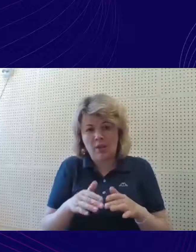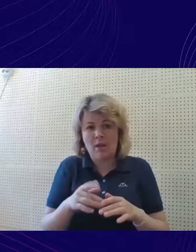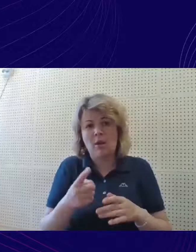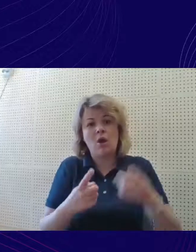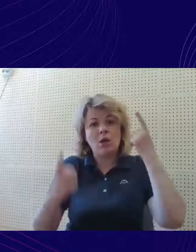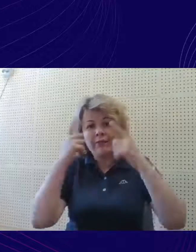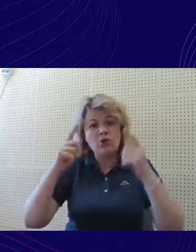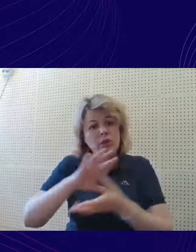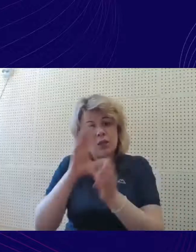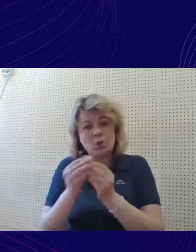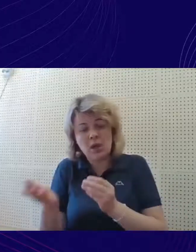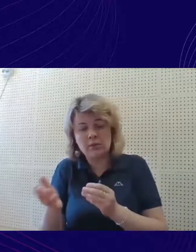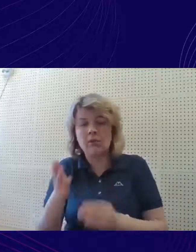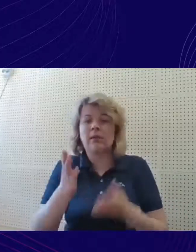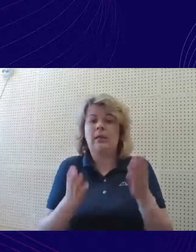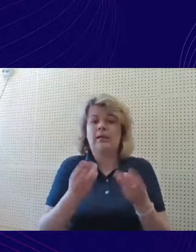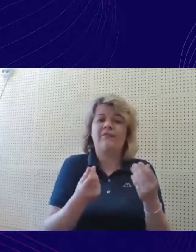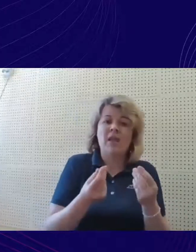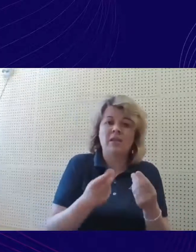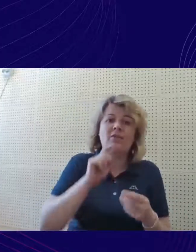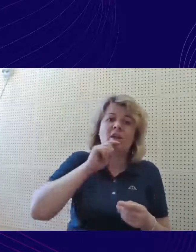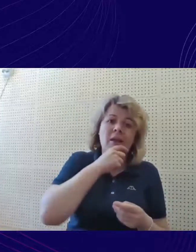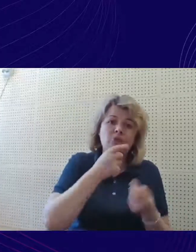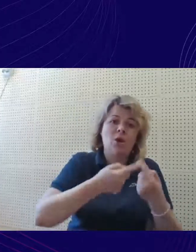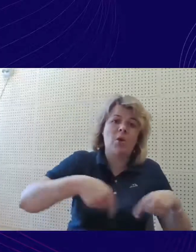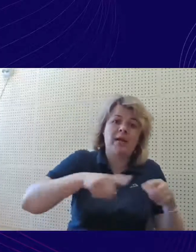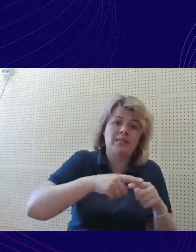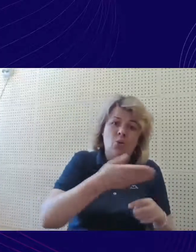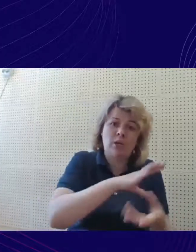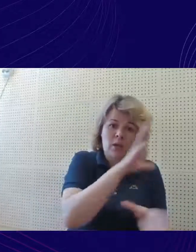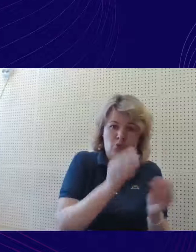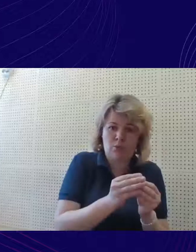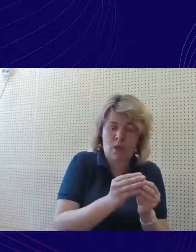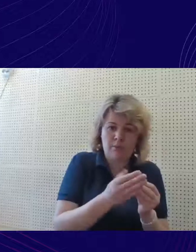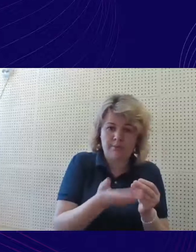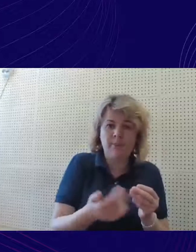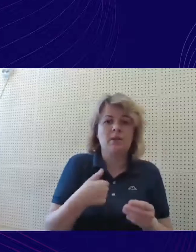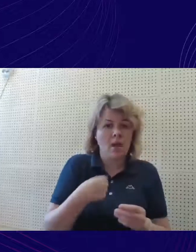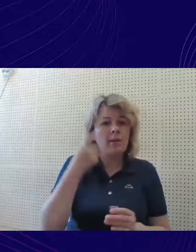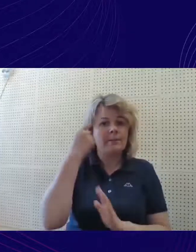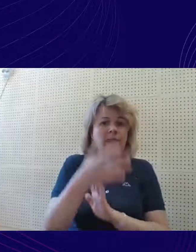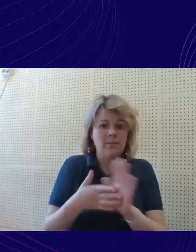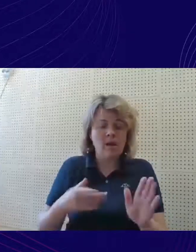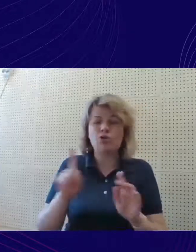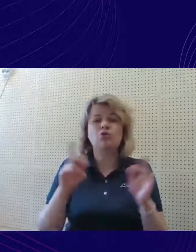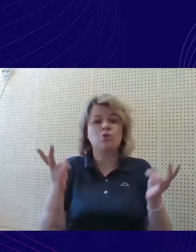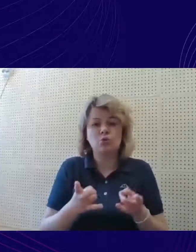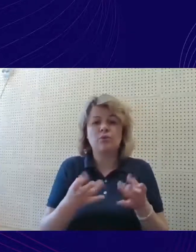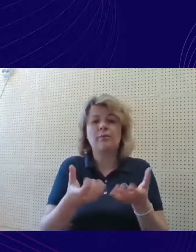финансово-экономический организационный результат, то я понимаю, что все-таки надо принимать решение в